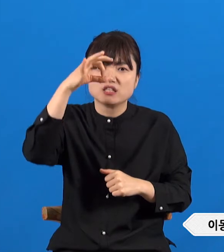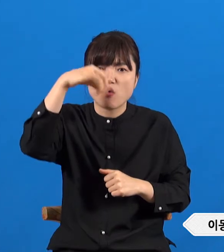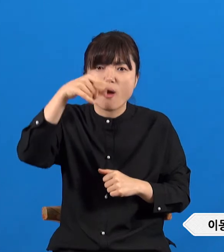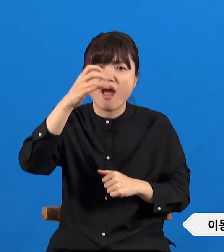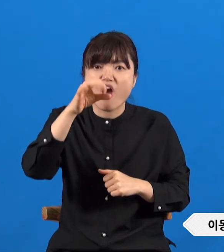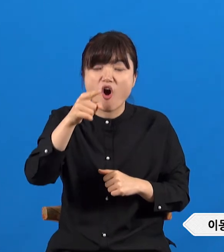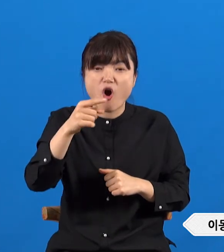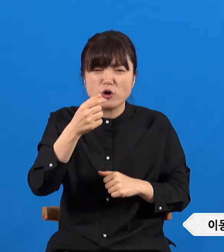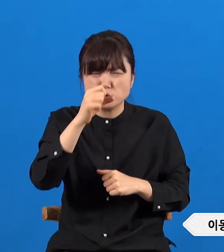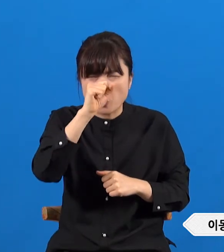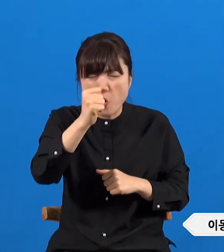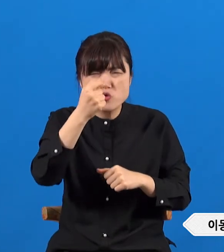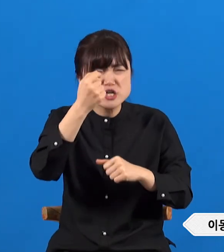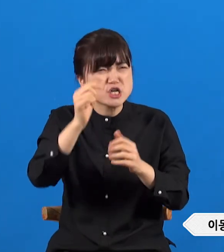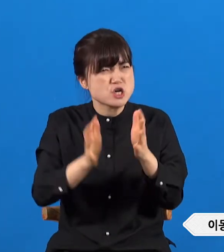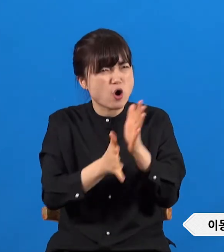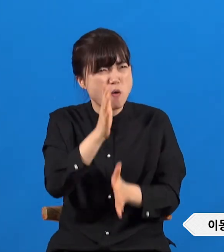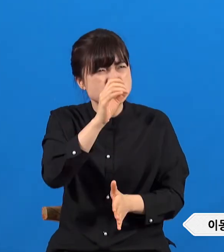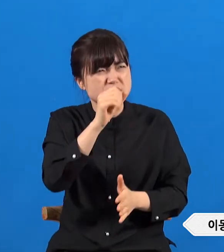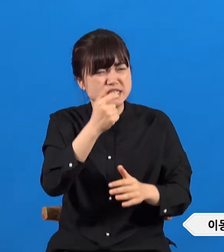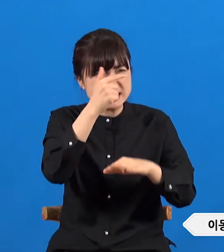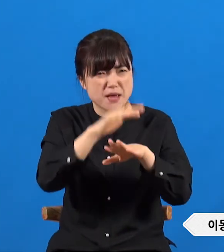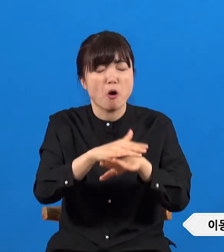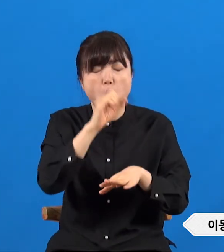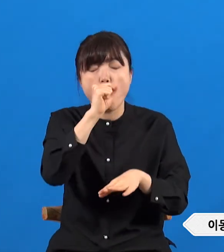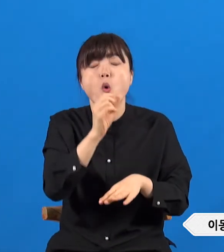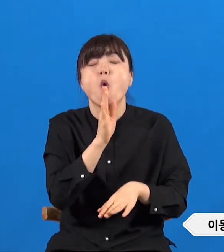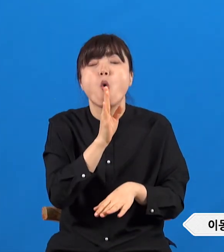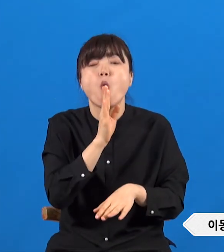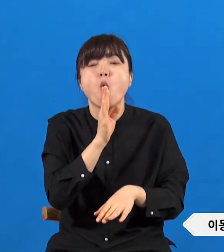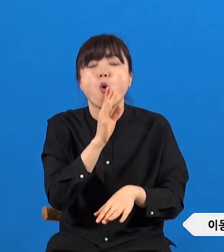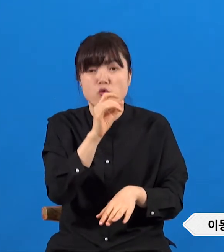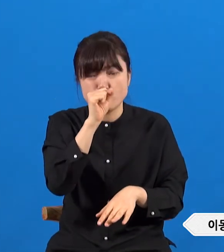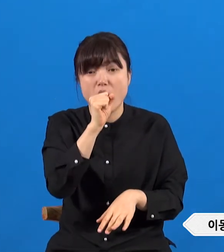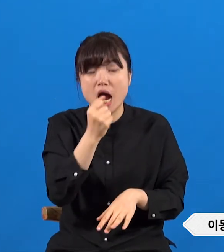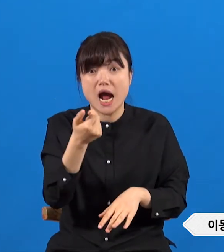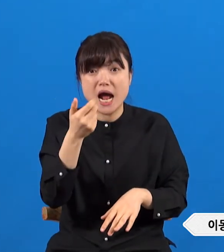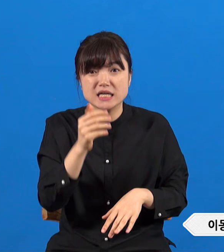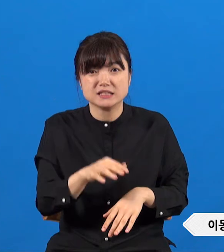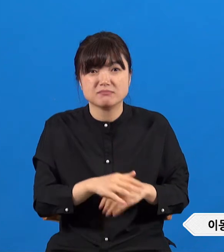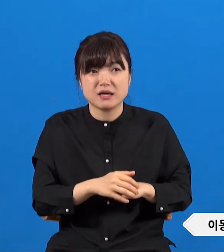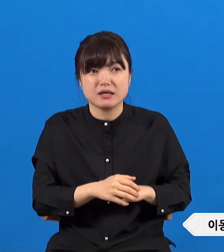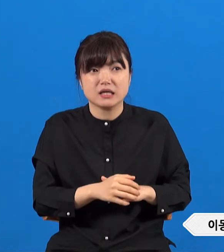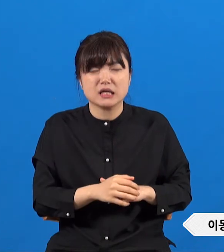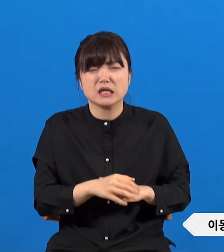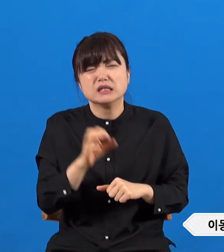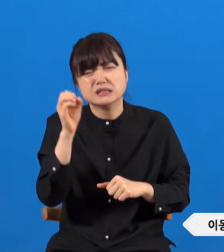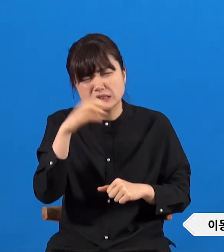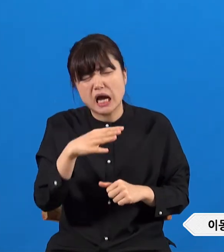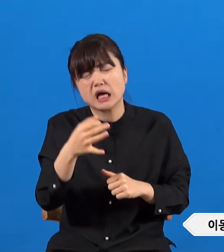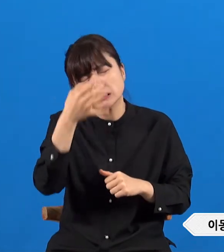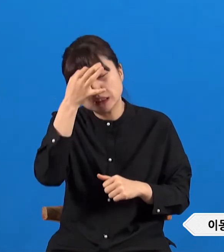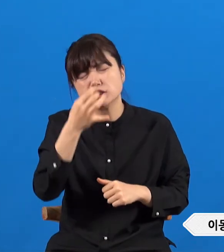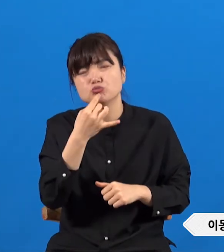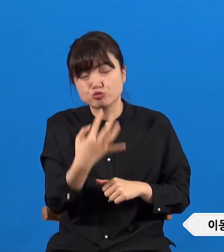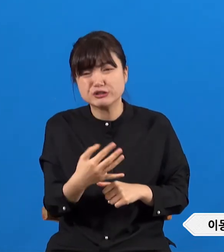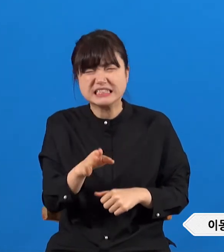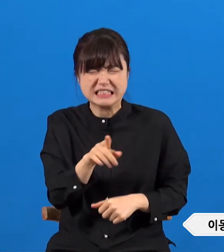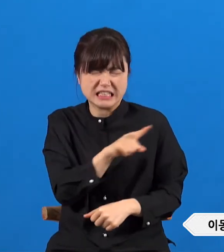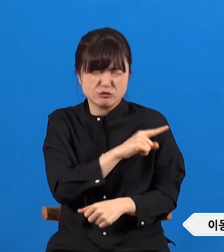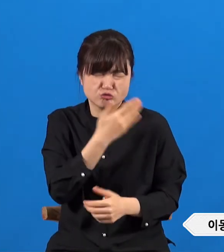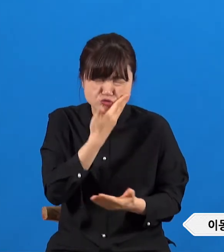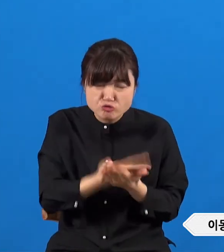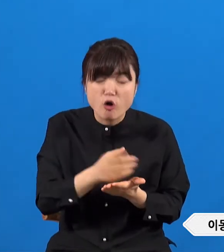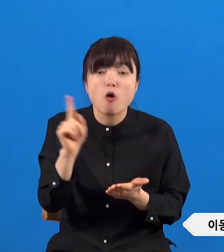우리 좋은 건물에서 예배를 드린다는 것은 기분 좋은 일입니다. 나쁜 것은 아니에요. 그것은 하드웨어에 불과해요. 더 중요한